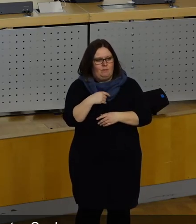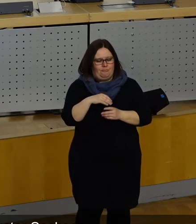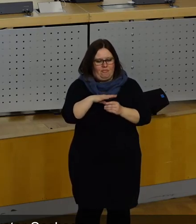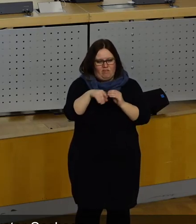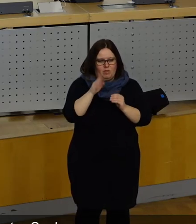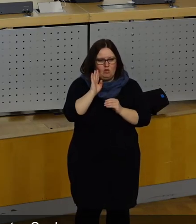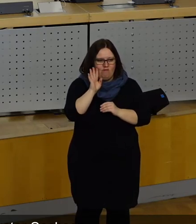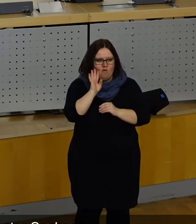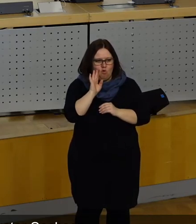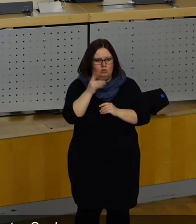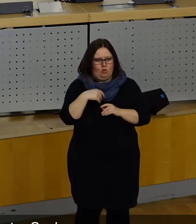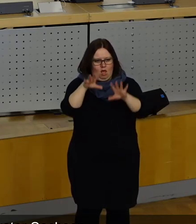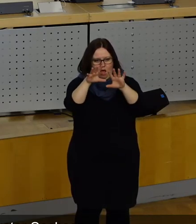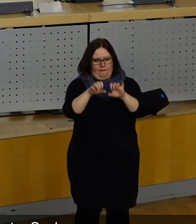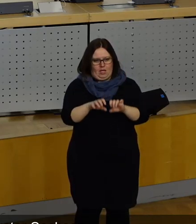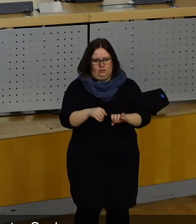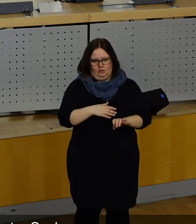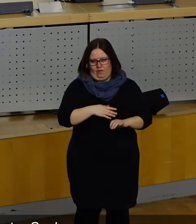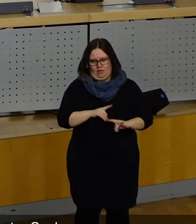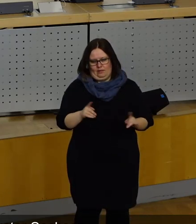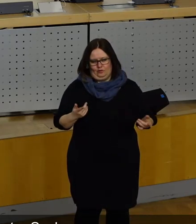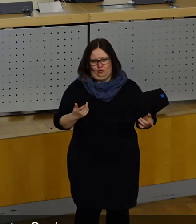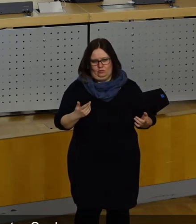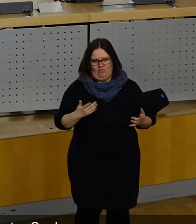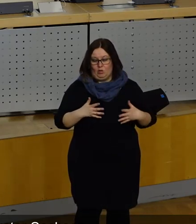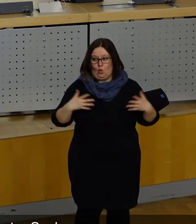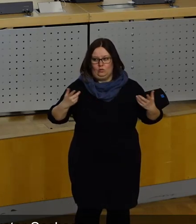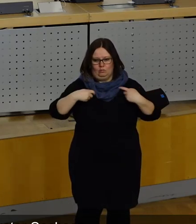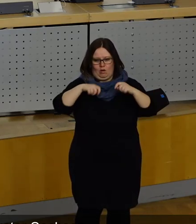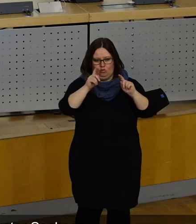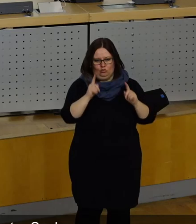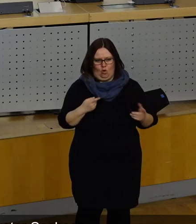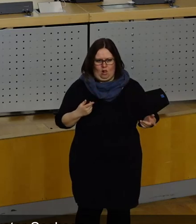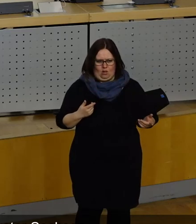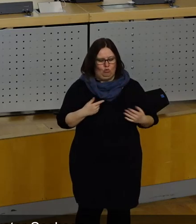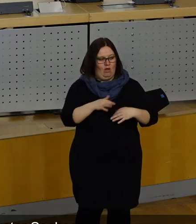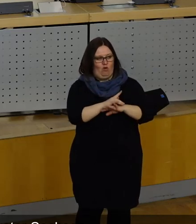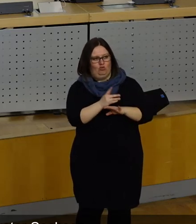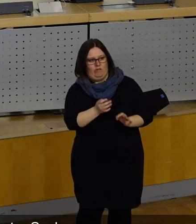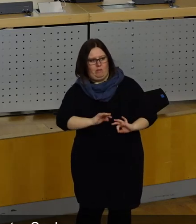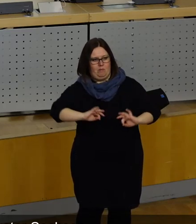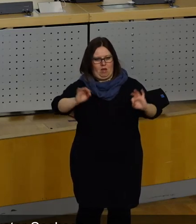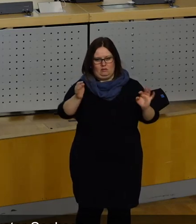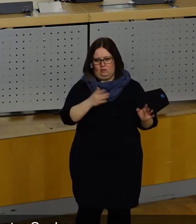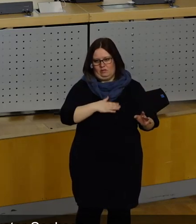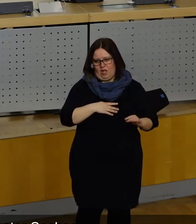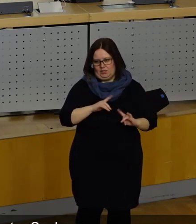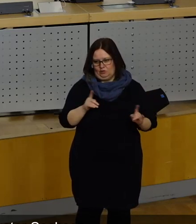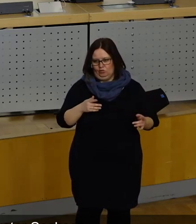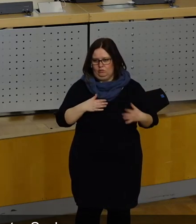Familien bewohnt, einfach mal so abgerissen werden soll, weil etwas Größeres gebaut werden soll oder etwas wirtschaftlich Verwertbares.